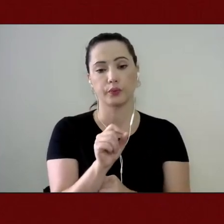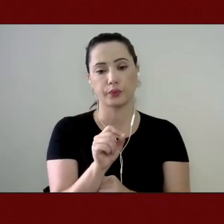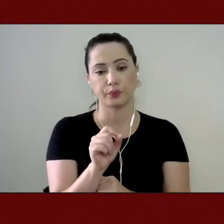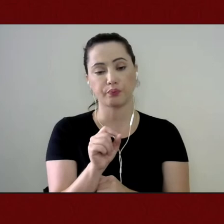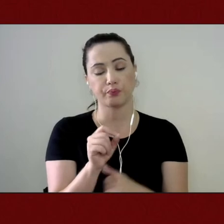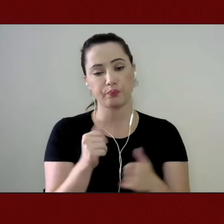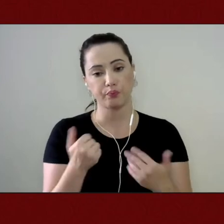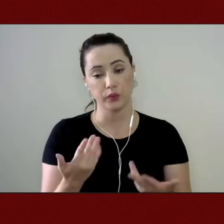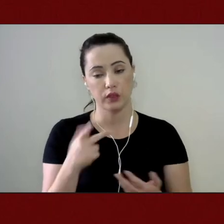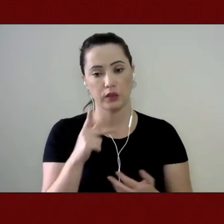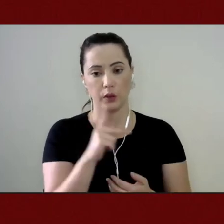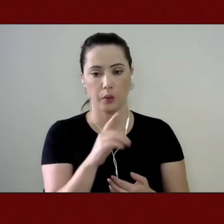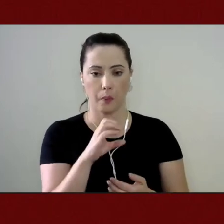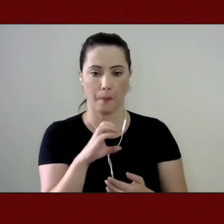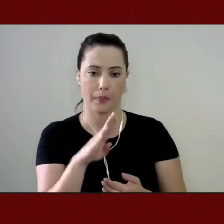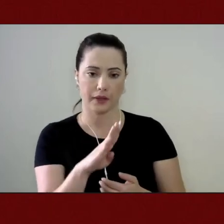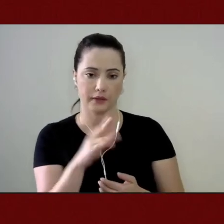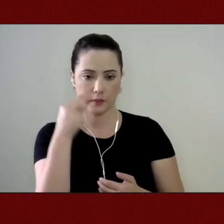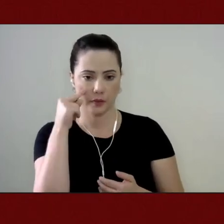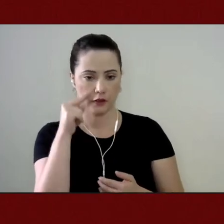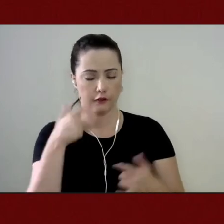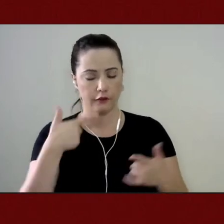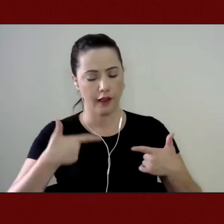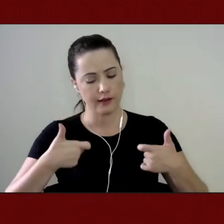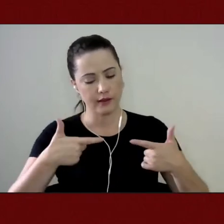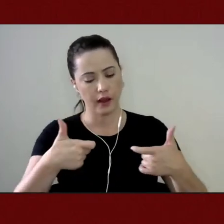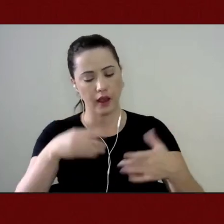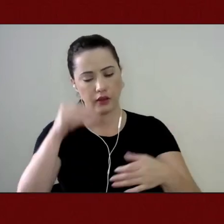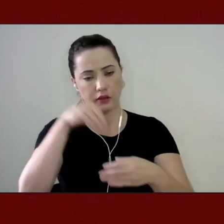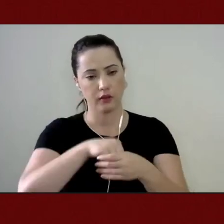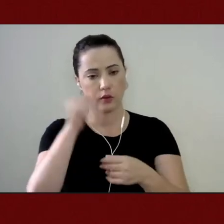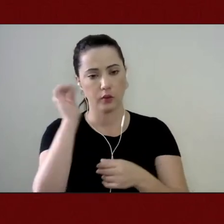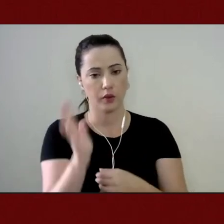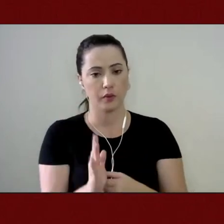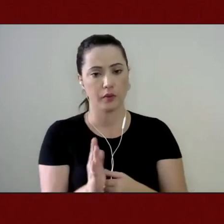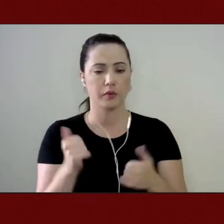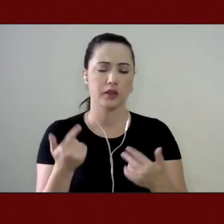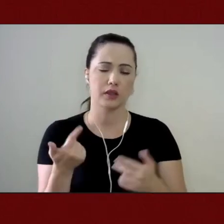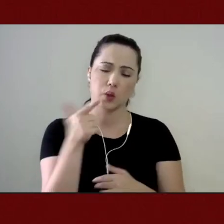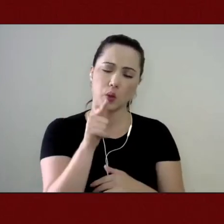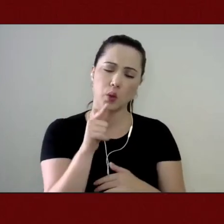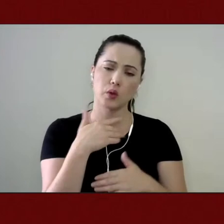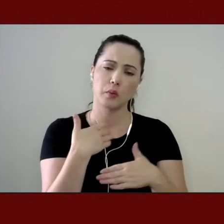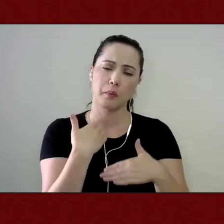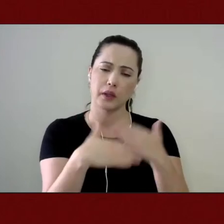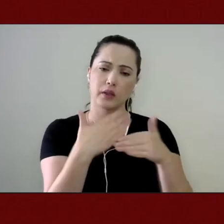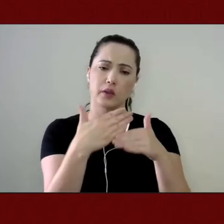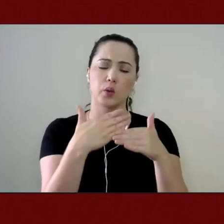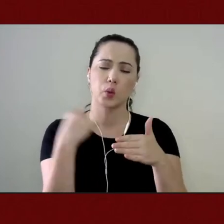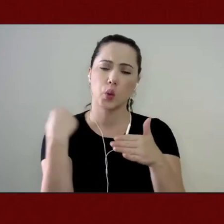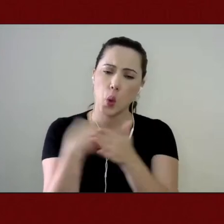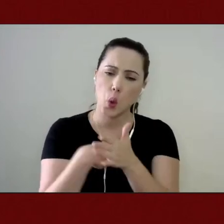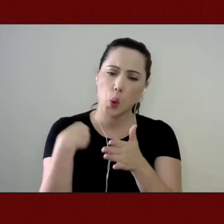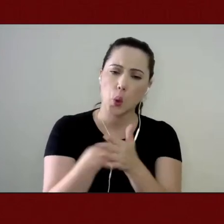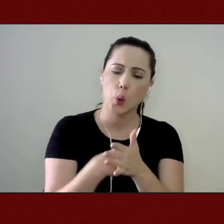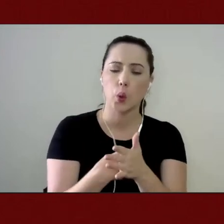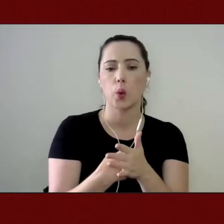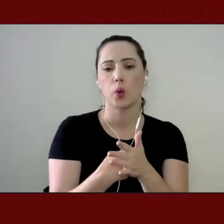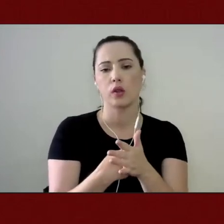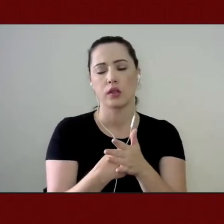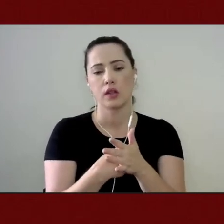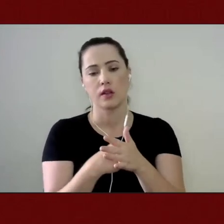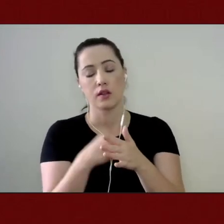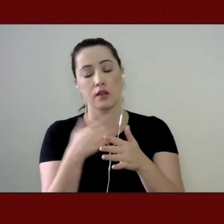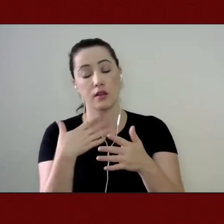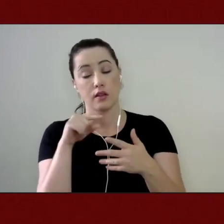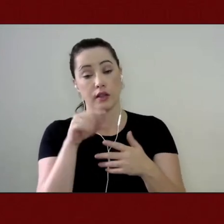sua temporada dos frontes nacionais e, depois de longas lutas de conspiração clandestinas, deseja se